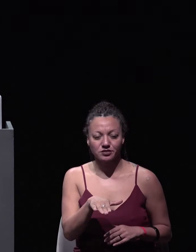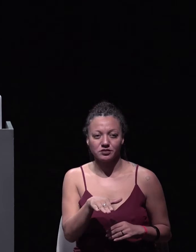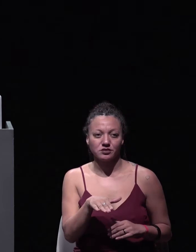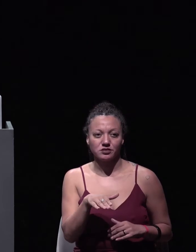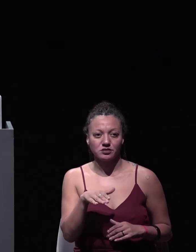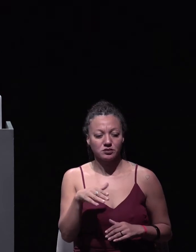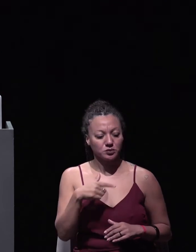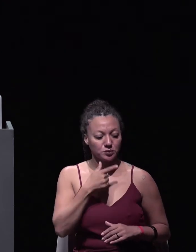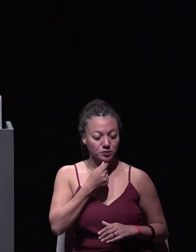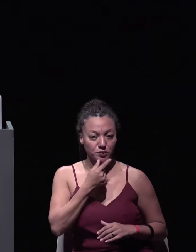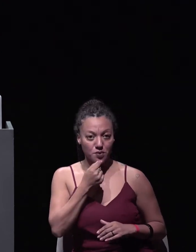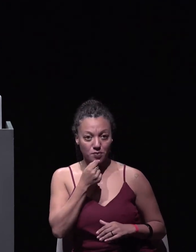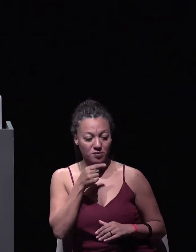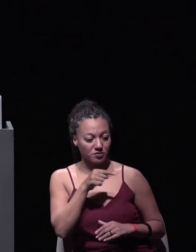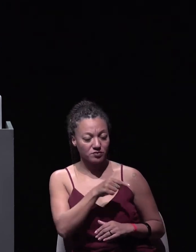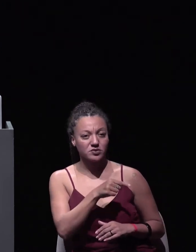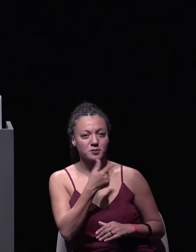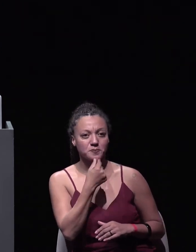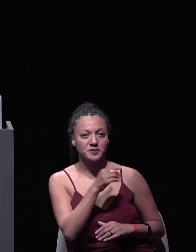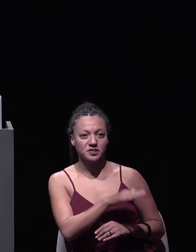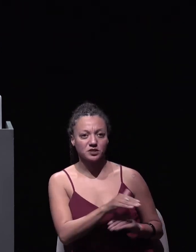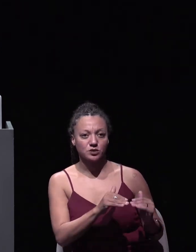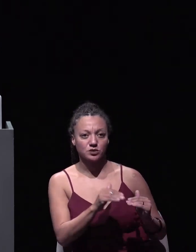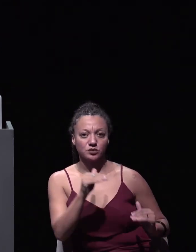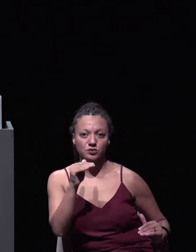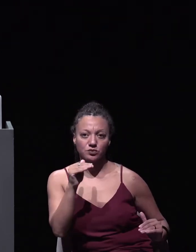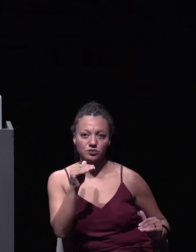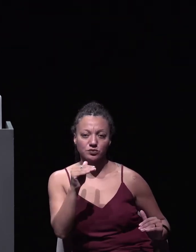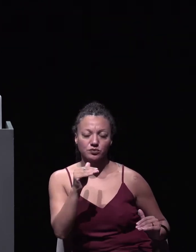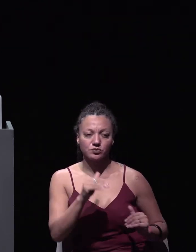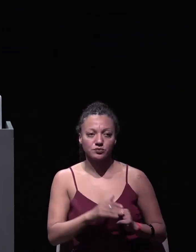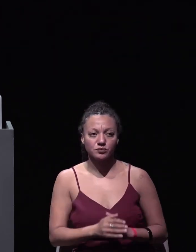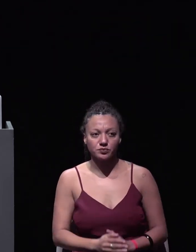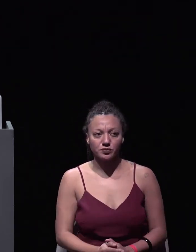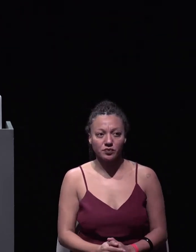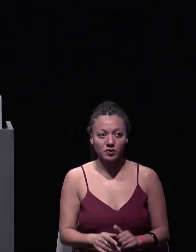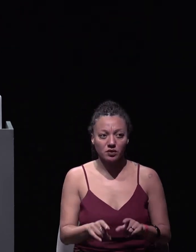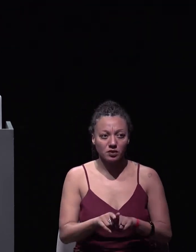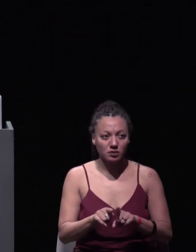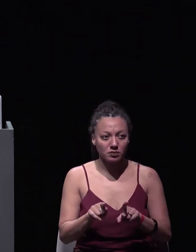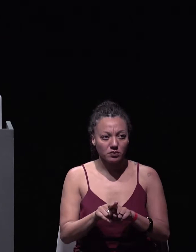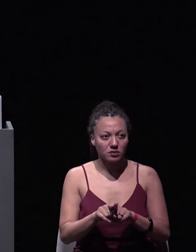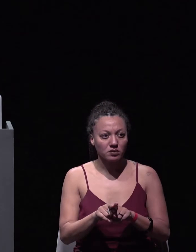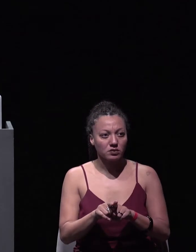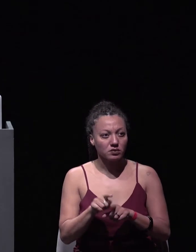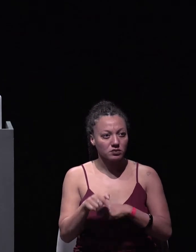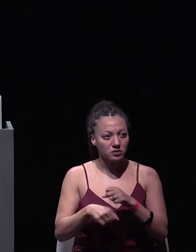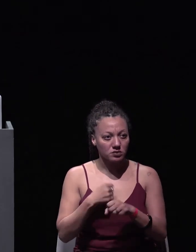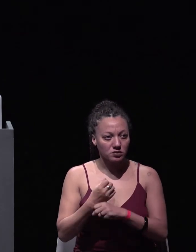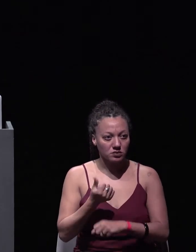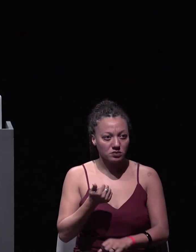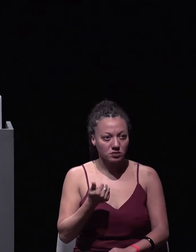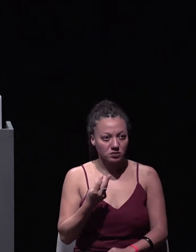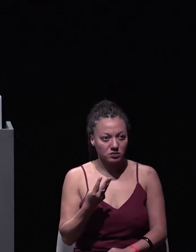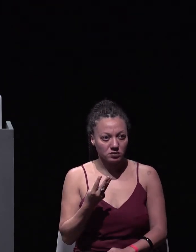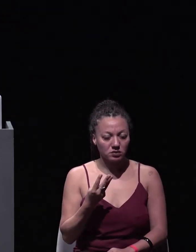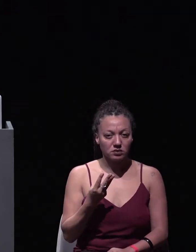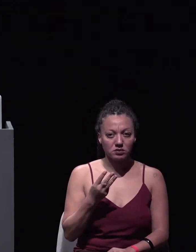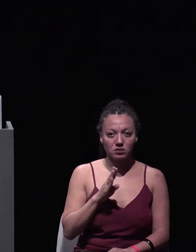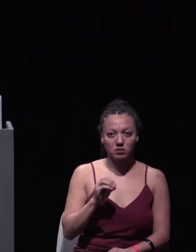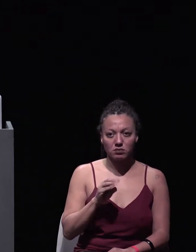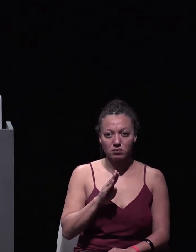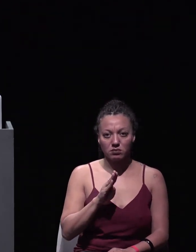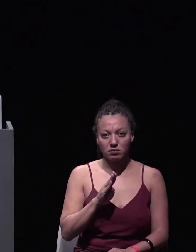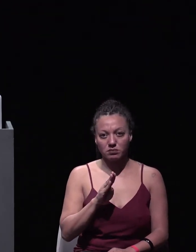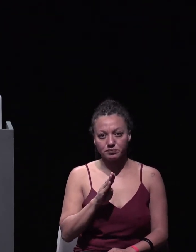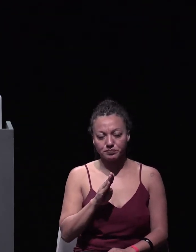infantiliza, que despotencializa, né? E não é à toa que também nesse ano de 63, o Bob Dylan